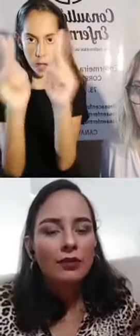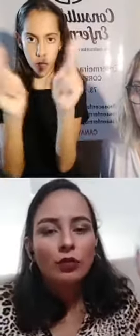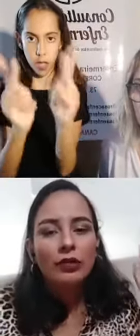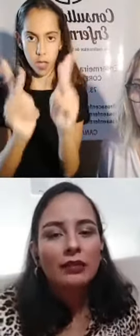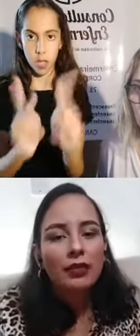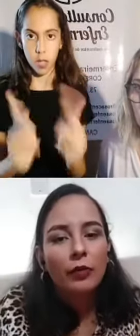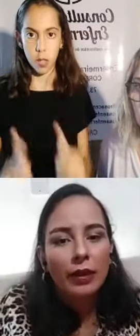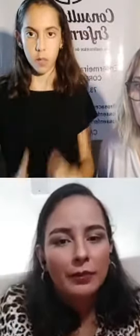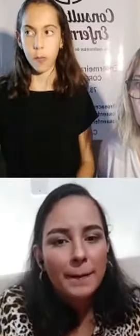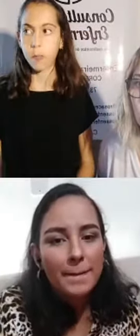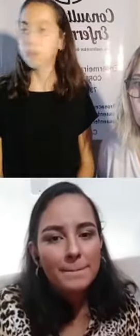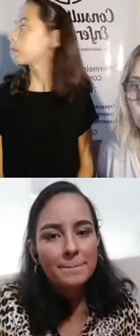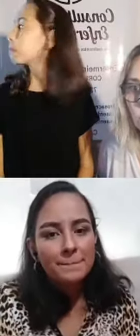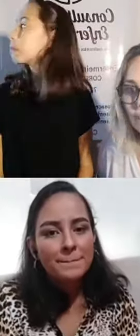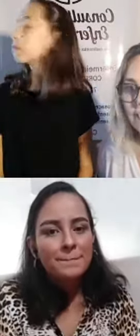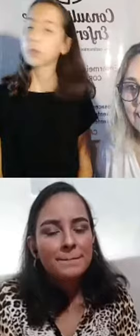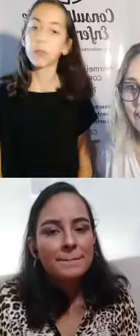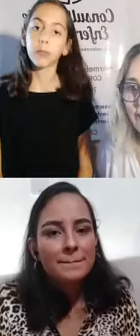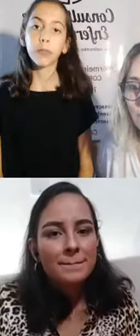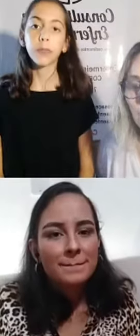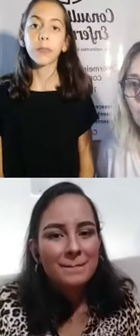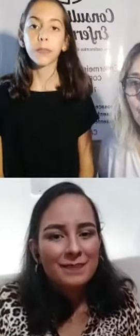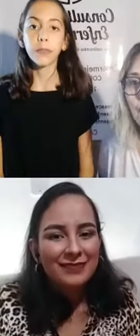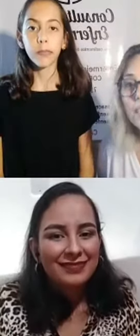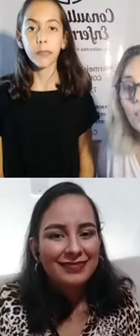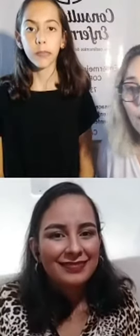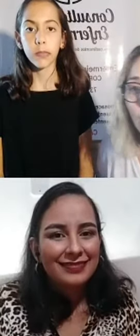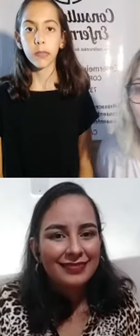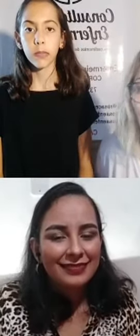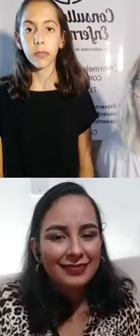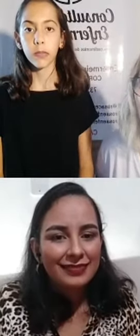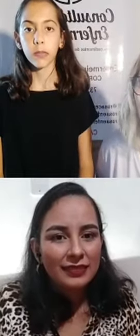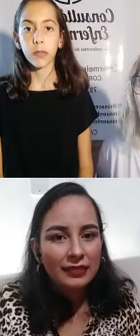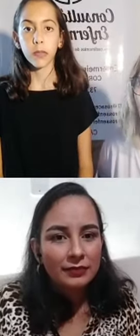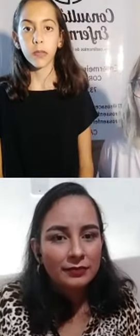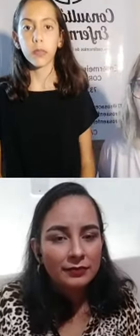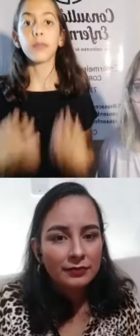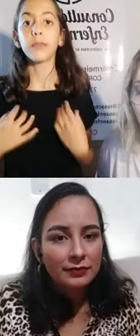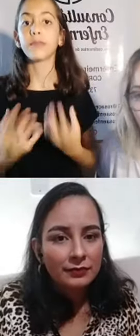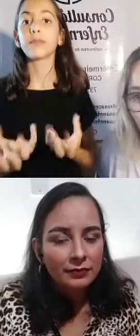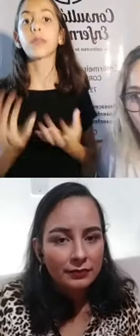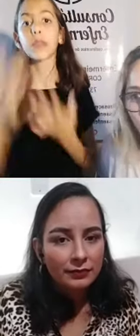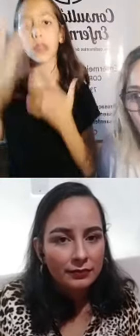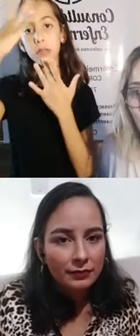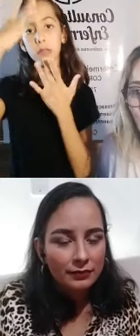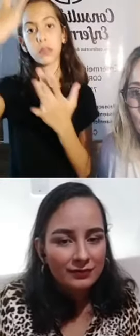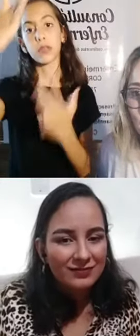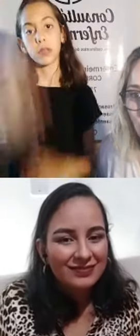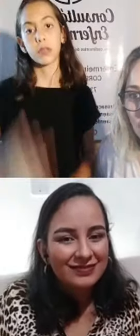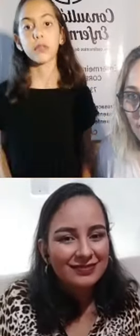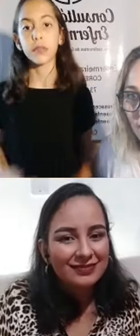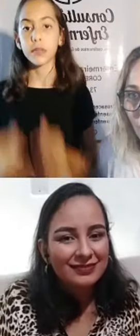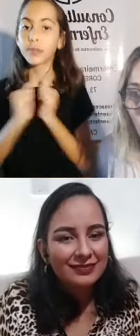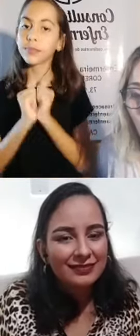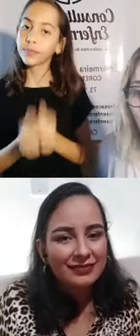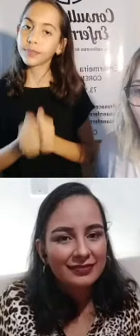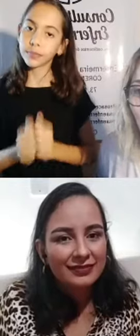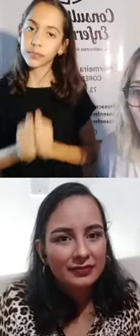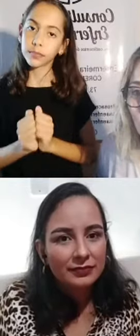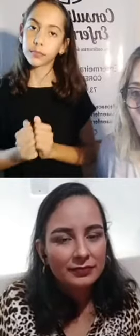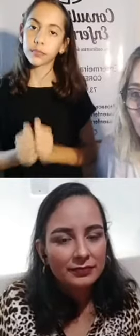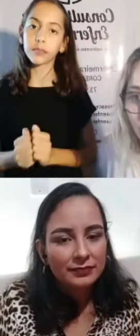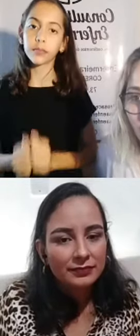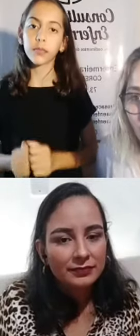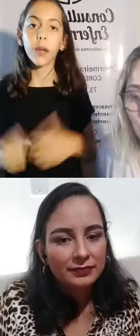tá surtado na web. Exato. Então, Darlúcia, eu gostaria muito de agradecer a participação,